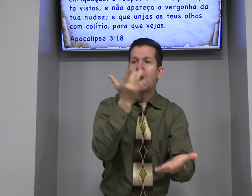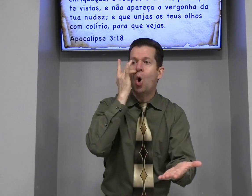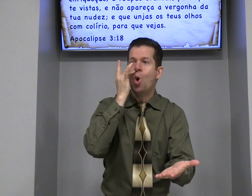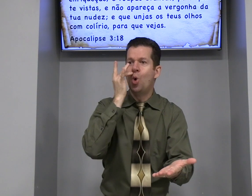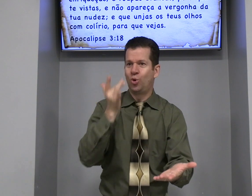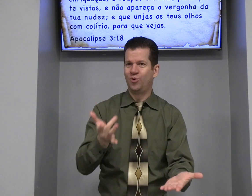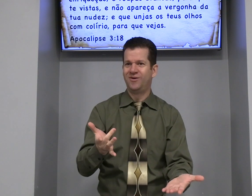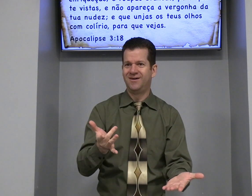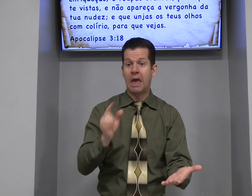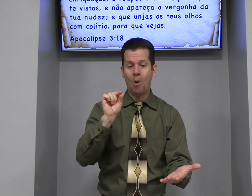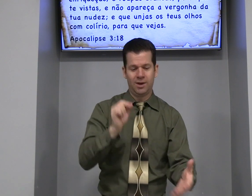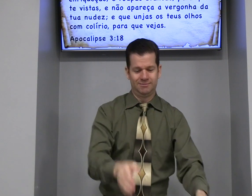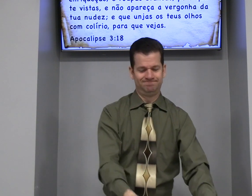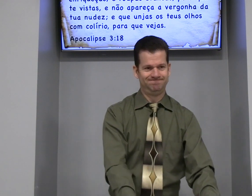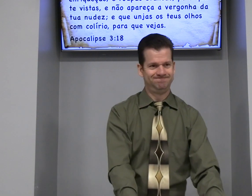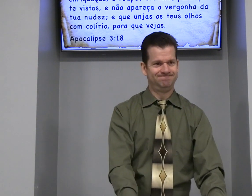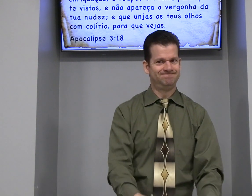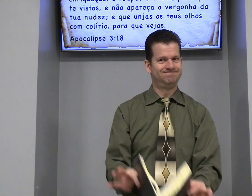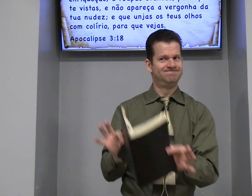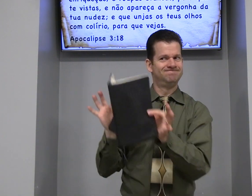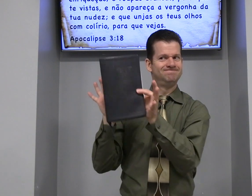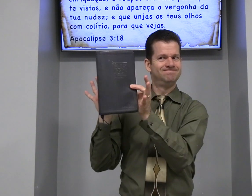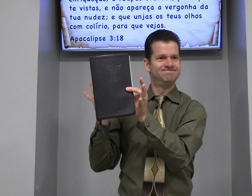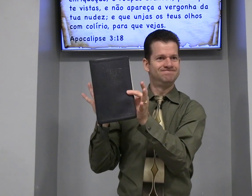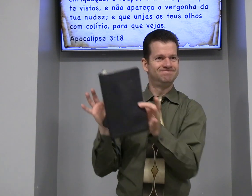Comparando, vamos comparar que você compra